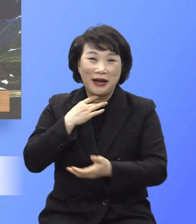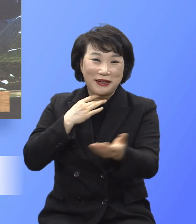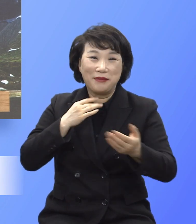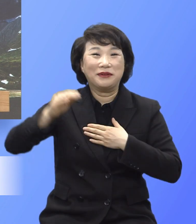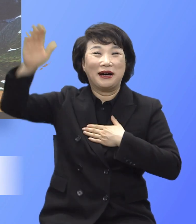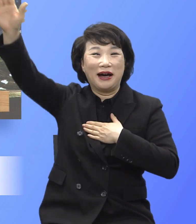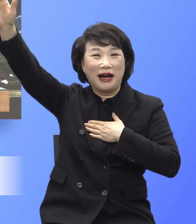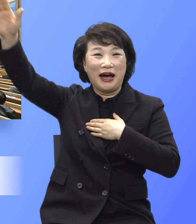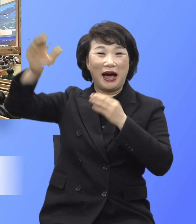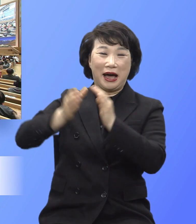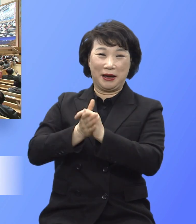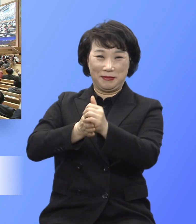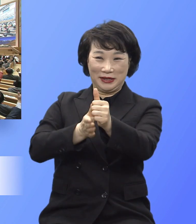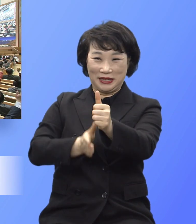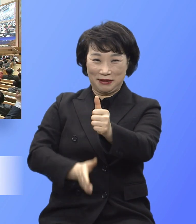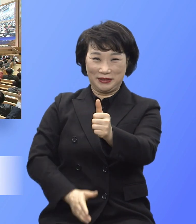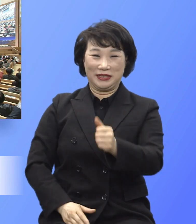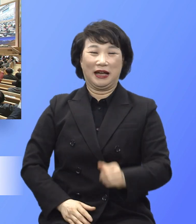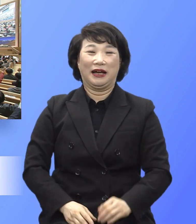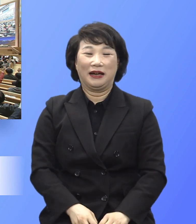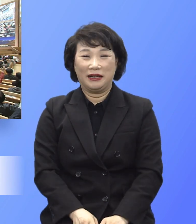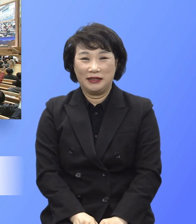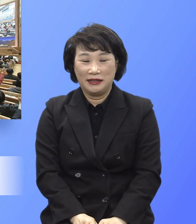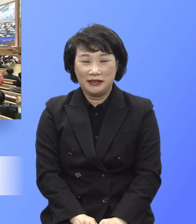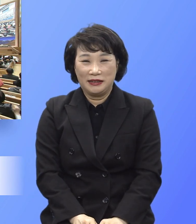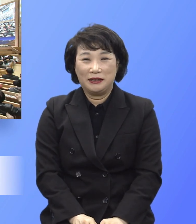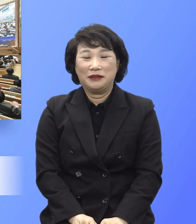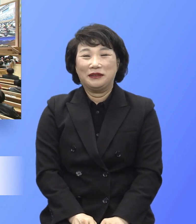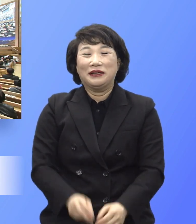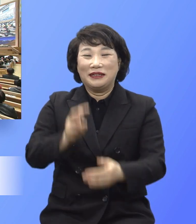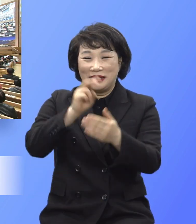오른손 들어서 아멘 합시다.